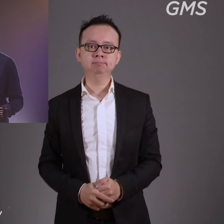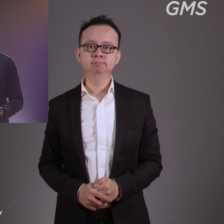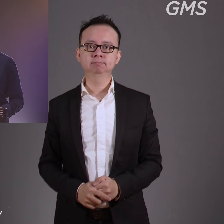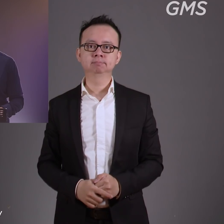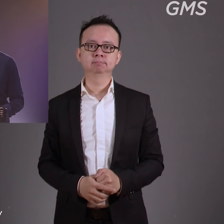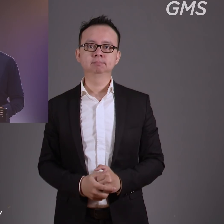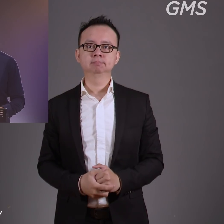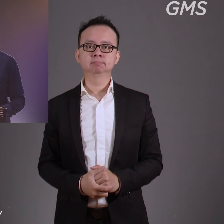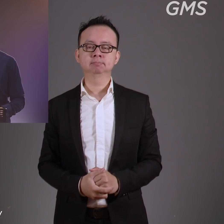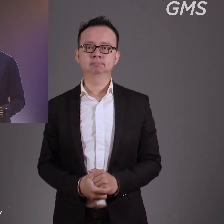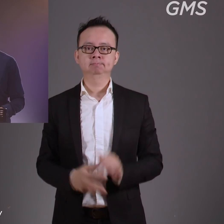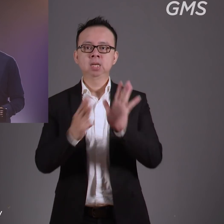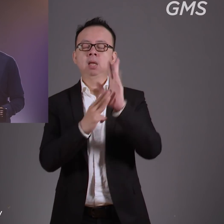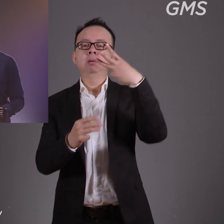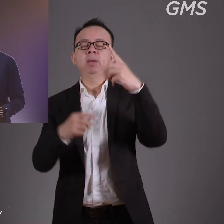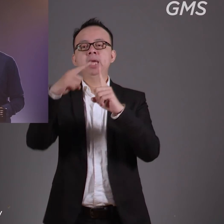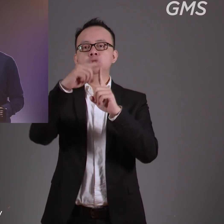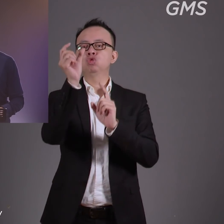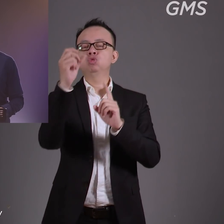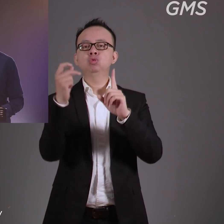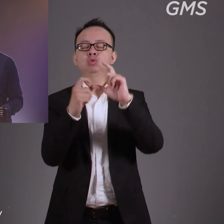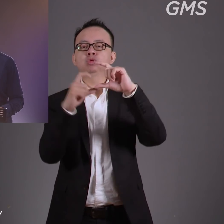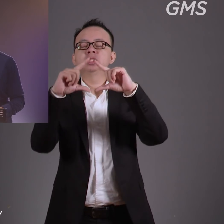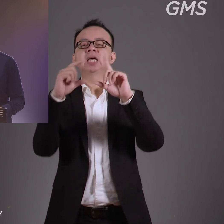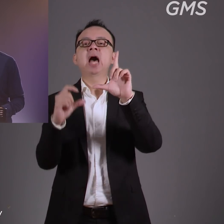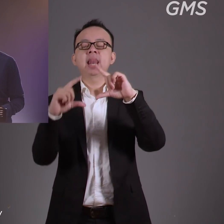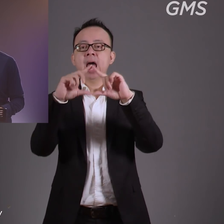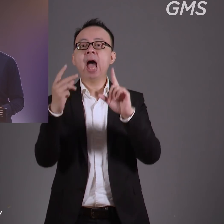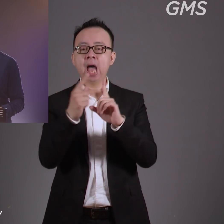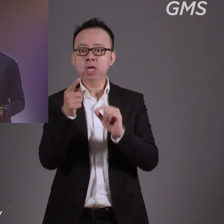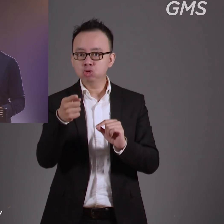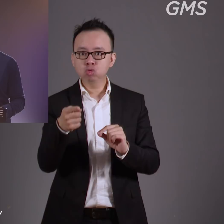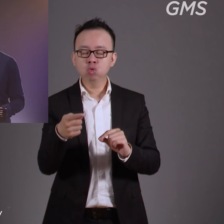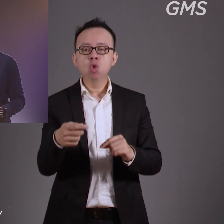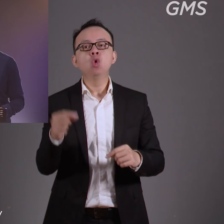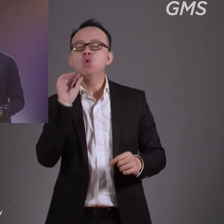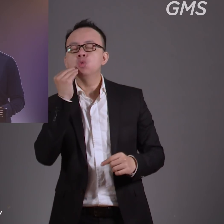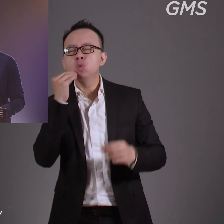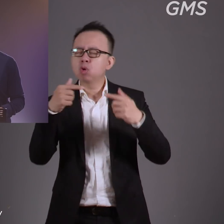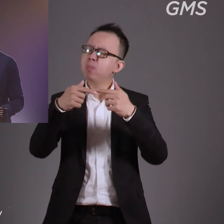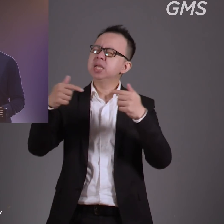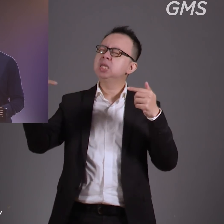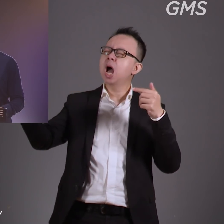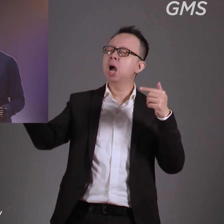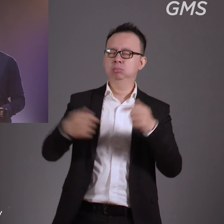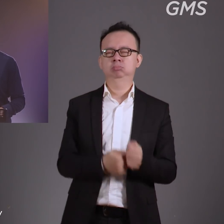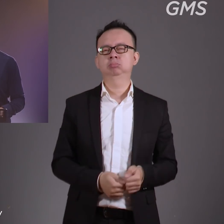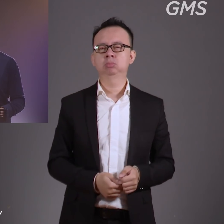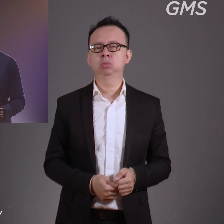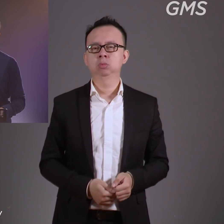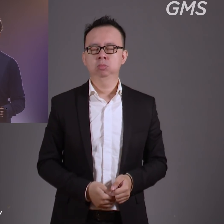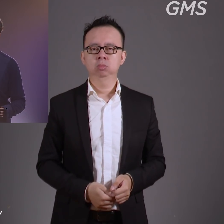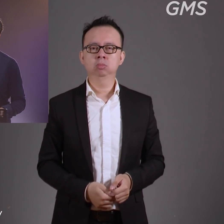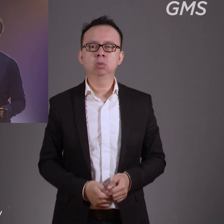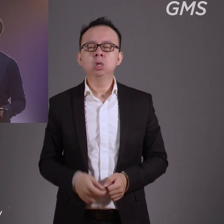kematian. Metusalah hidup panjang umur 969 tahun. Gak main-main itu. Saya